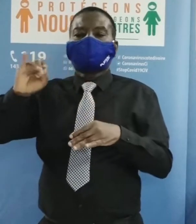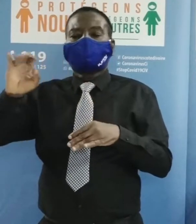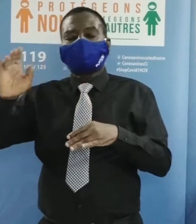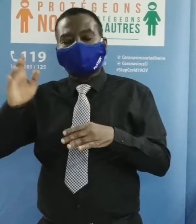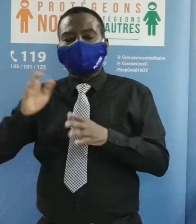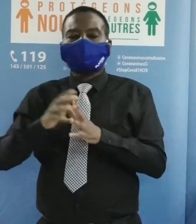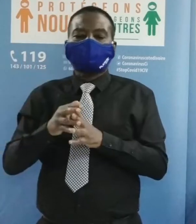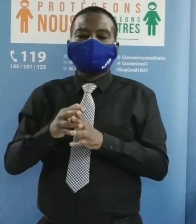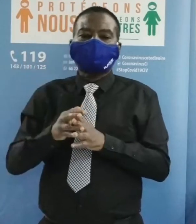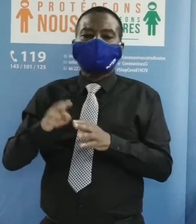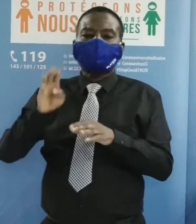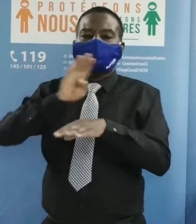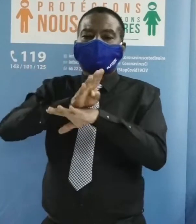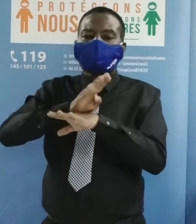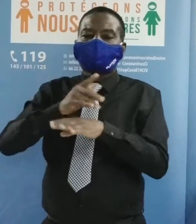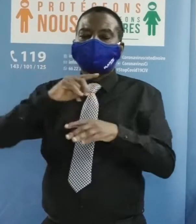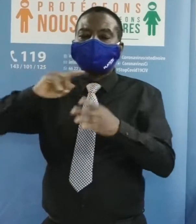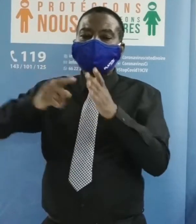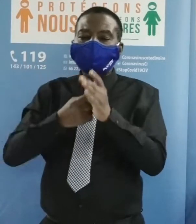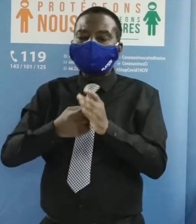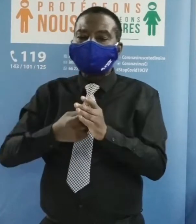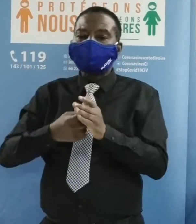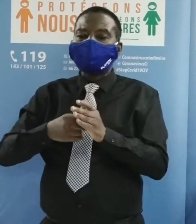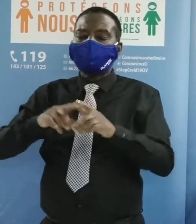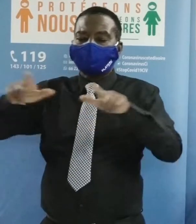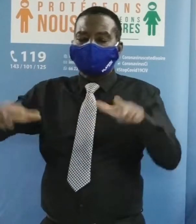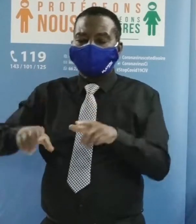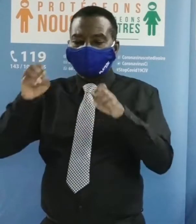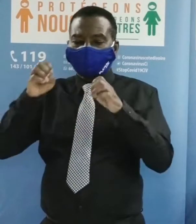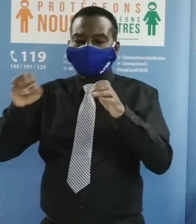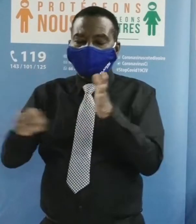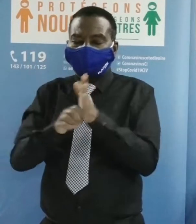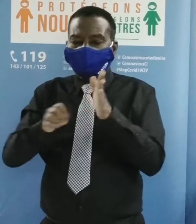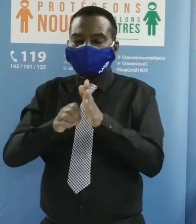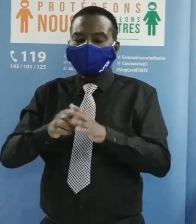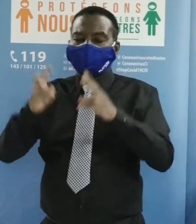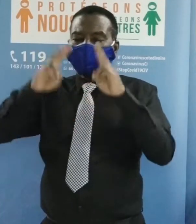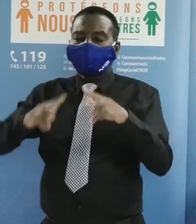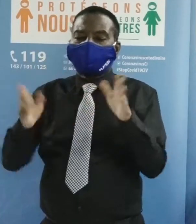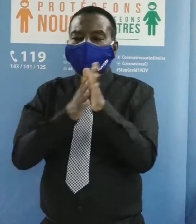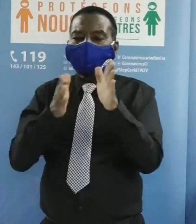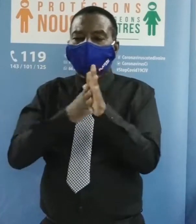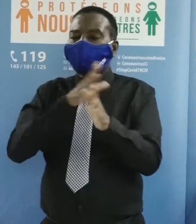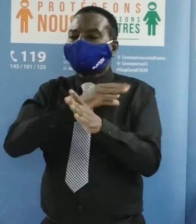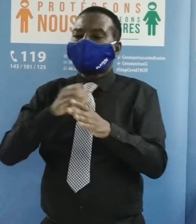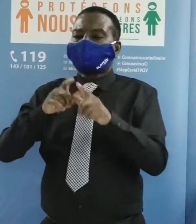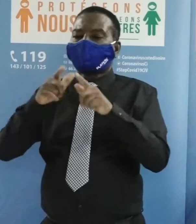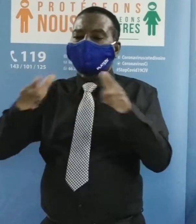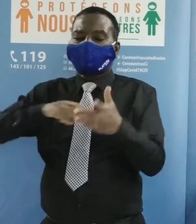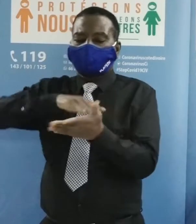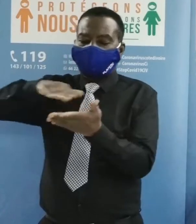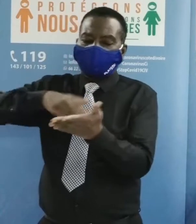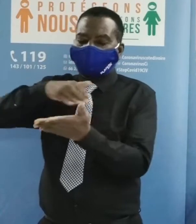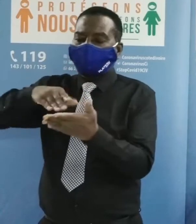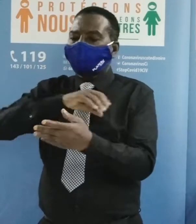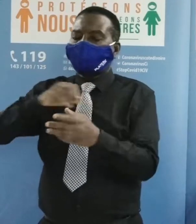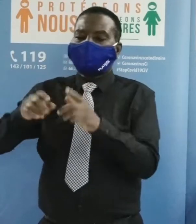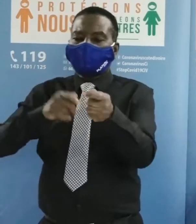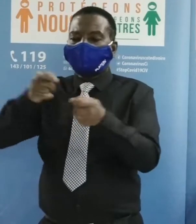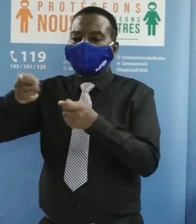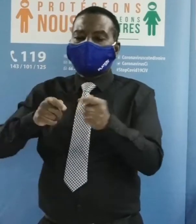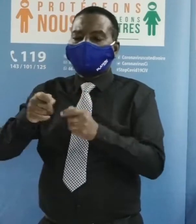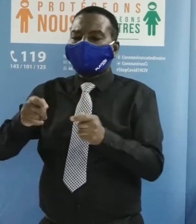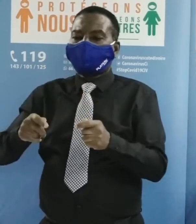au wac est à la fois un pôle économique une ville scolaire par excellence et un grand carrefour où les échanges